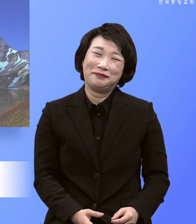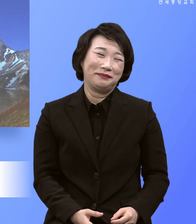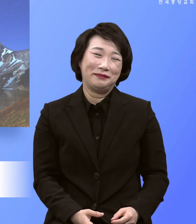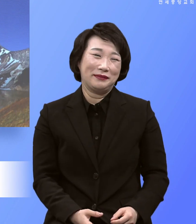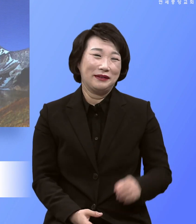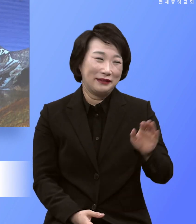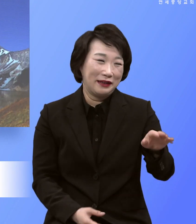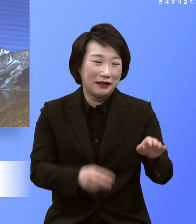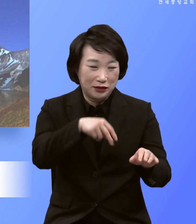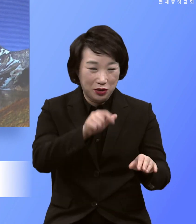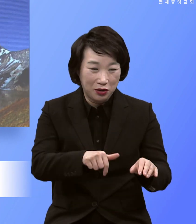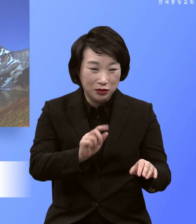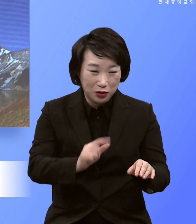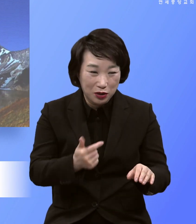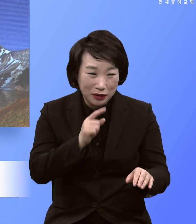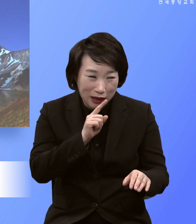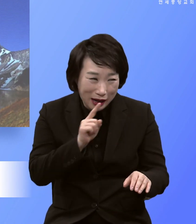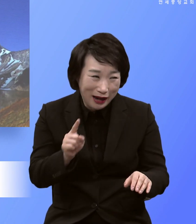석전아,